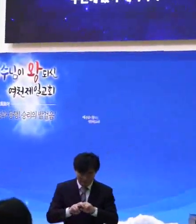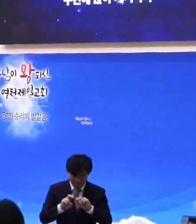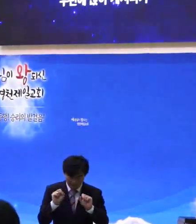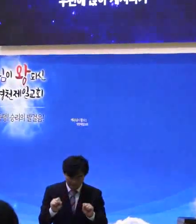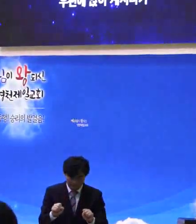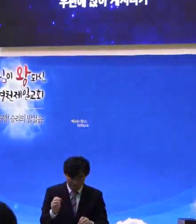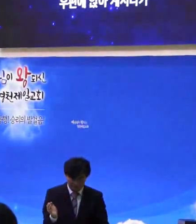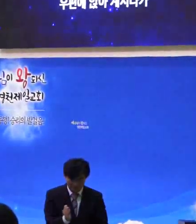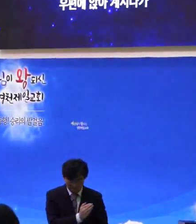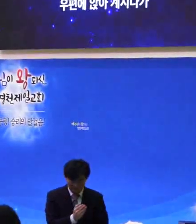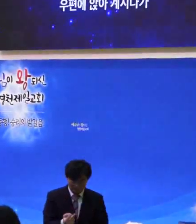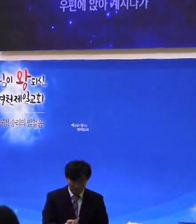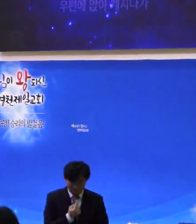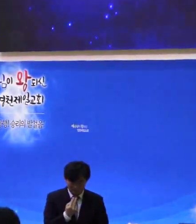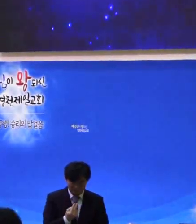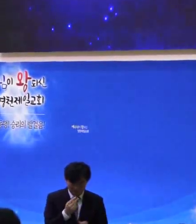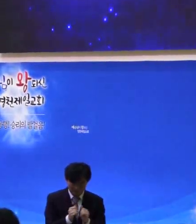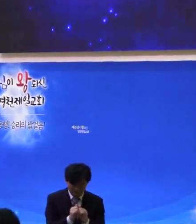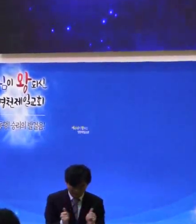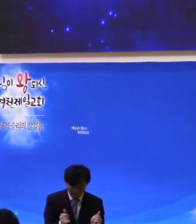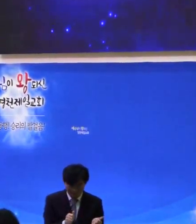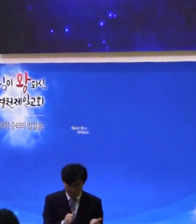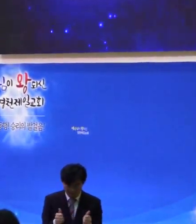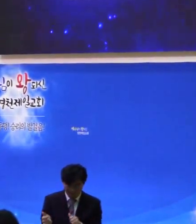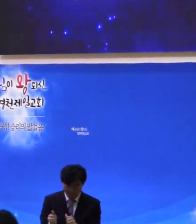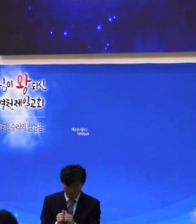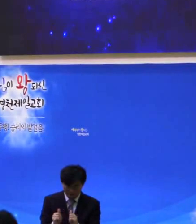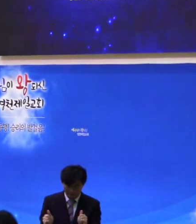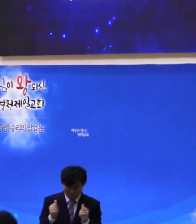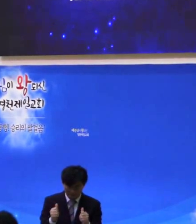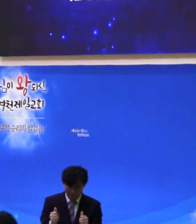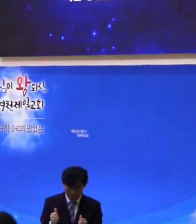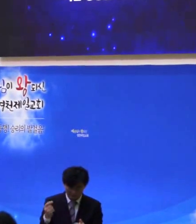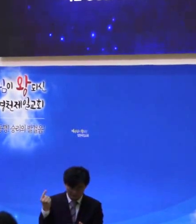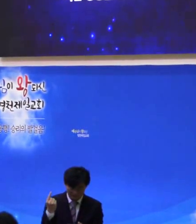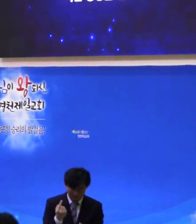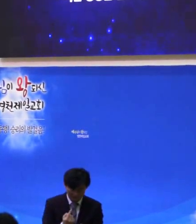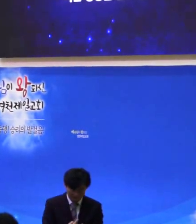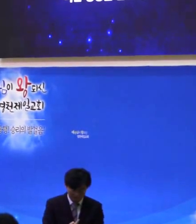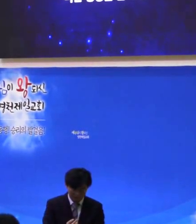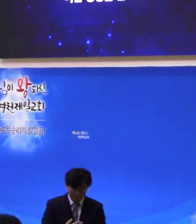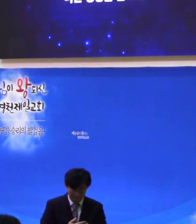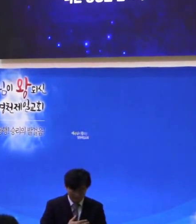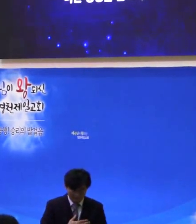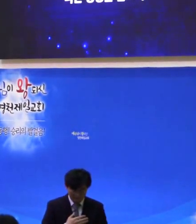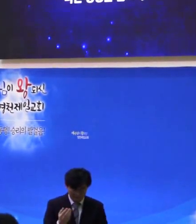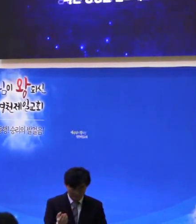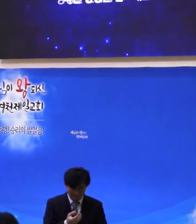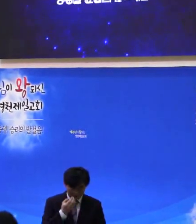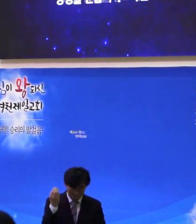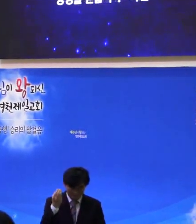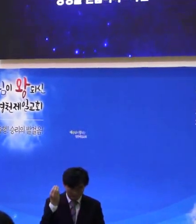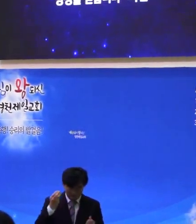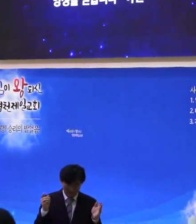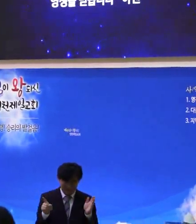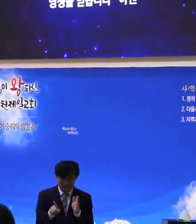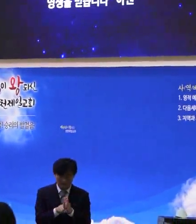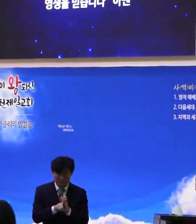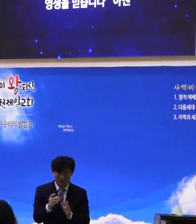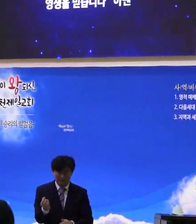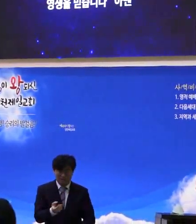우편에 앉아 계시다가 거기로부터 살아있는 자와 죽은 자를 심판하러 오십니다. 나는